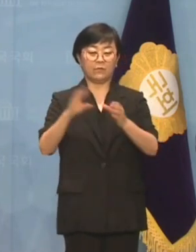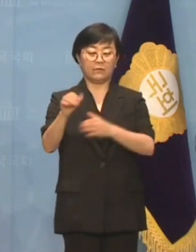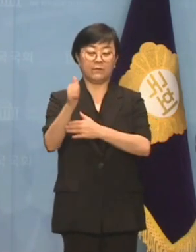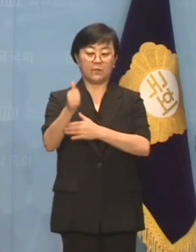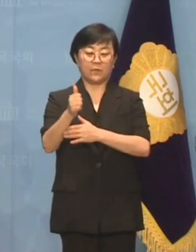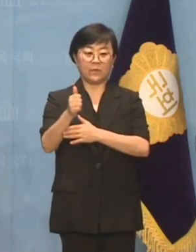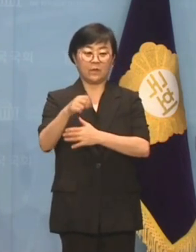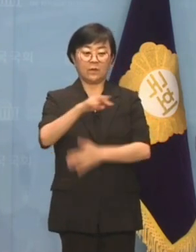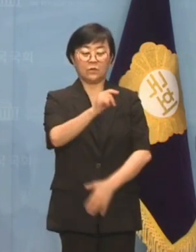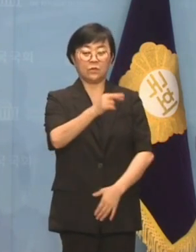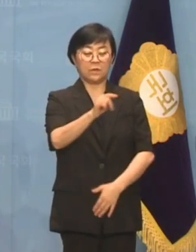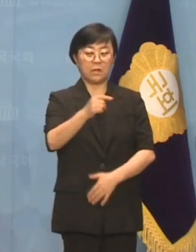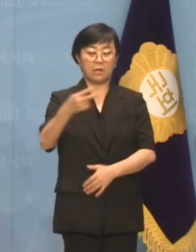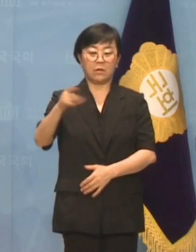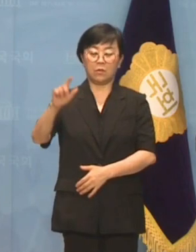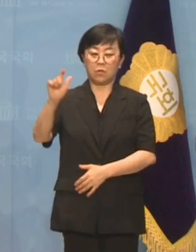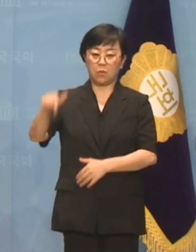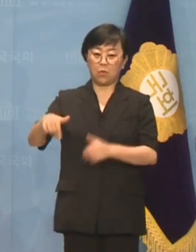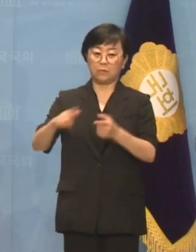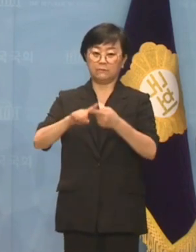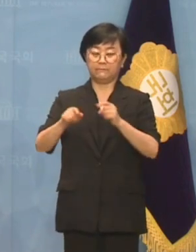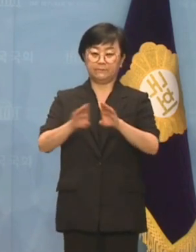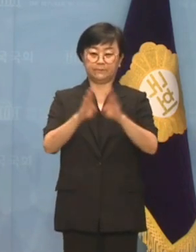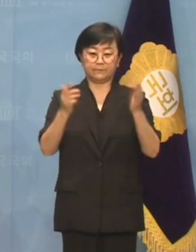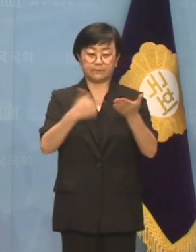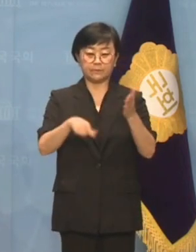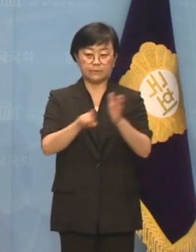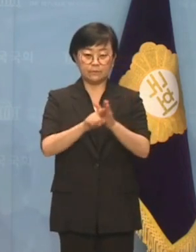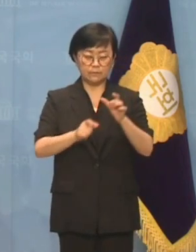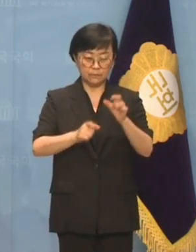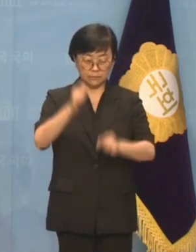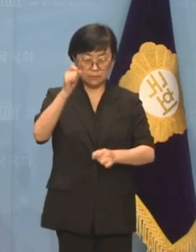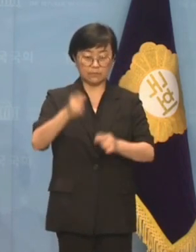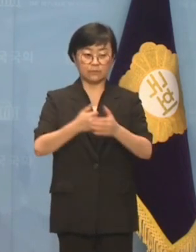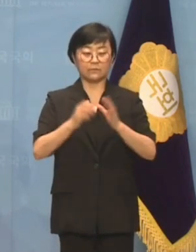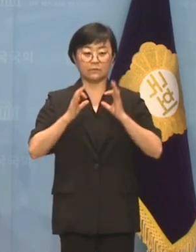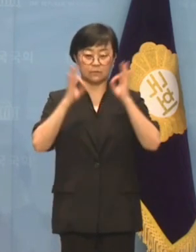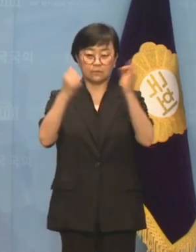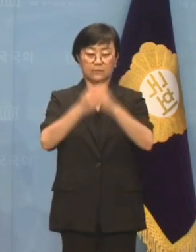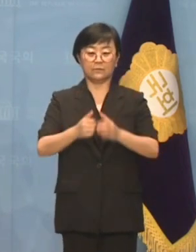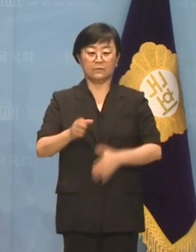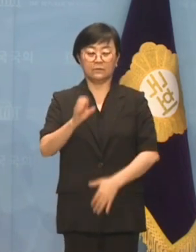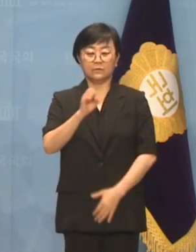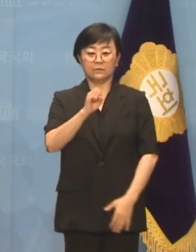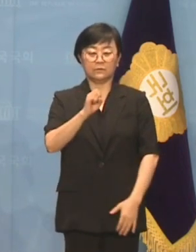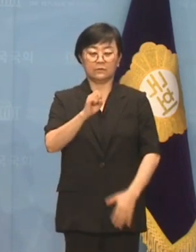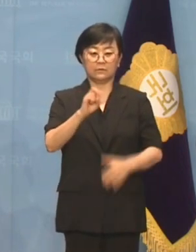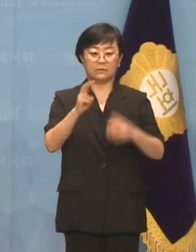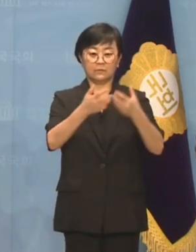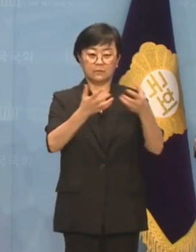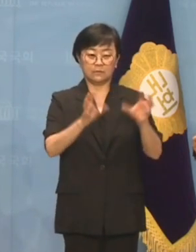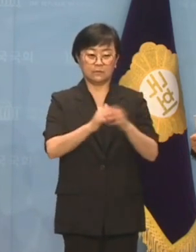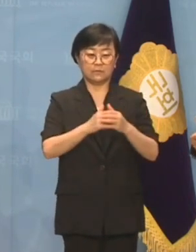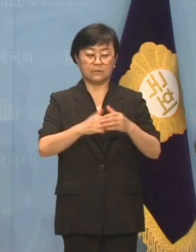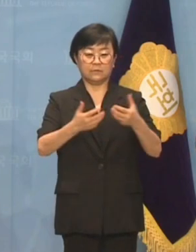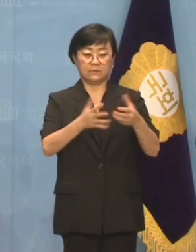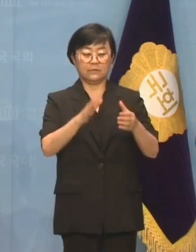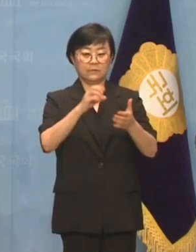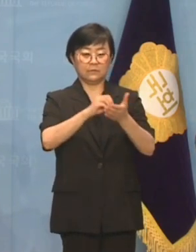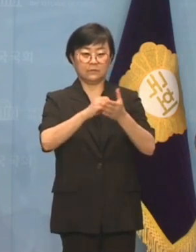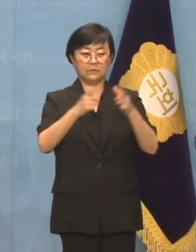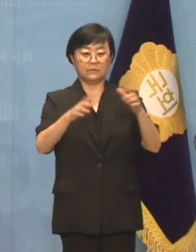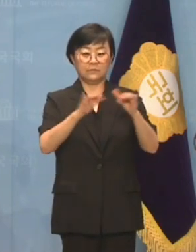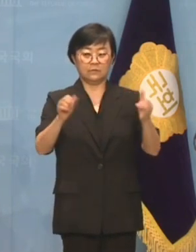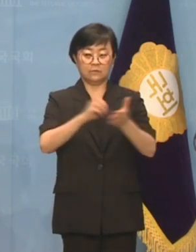서해선 소사대곡구간 개통을 위해 수년간 노력해온 야당 단체장과 지역구 국회의원을